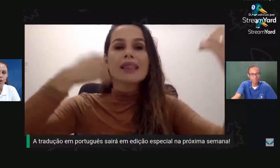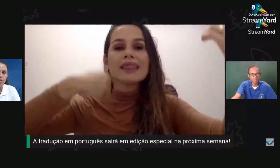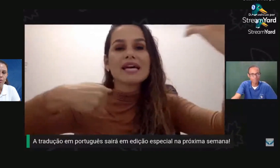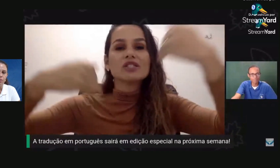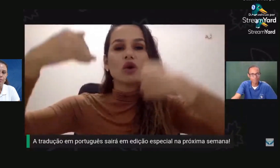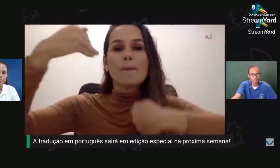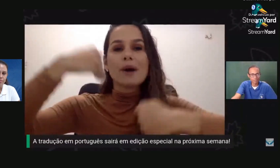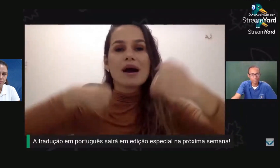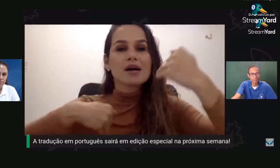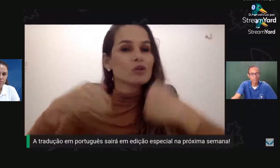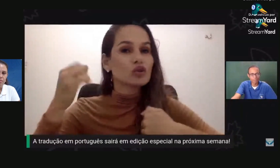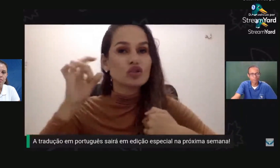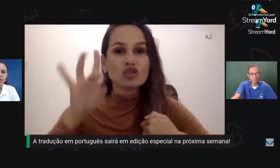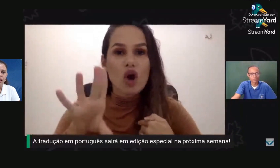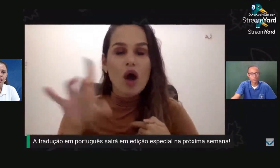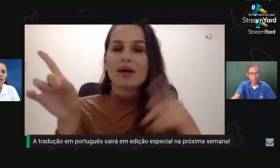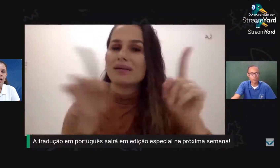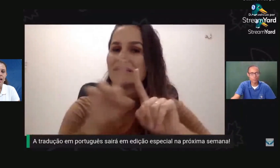um foco.